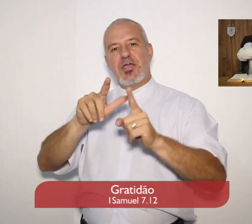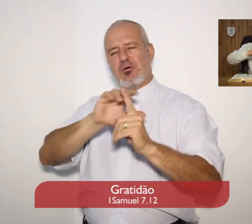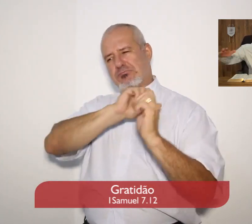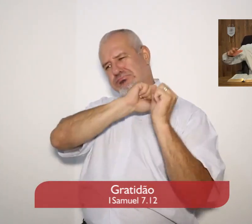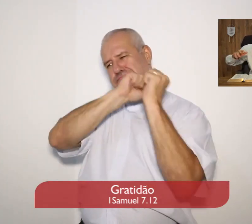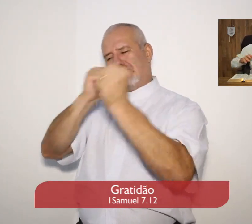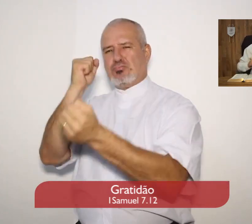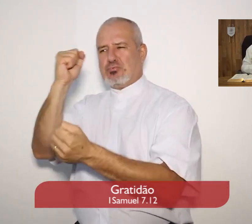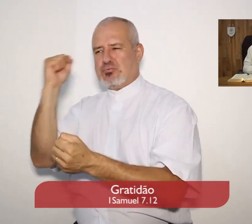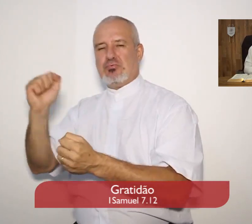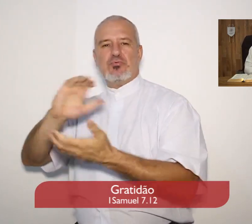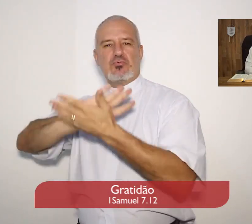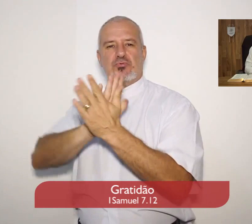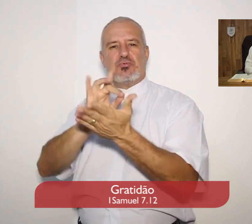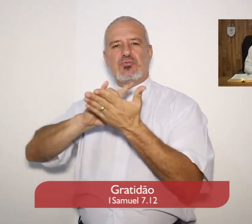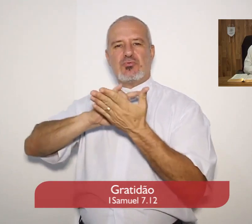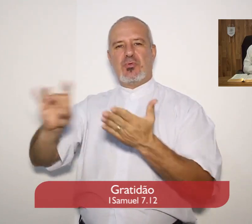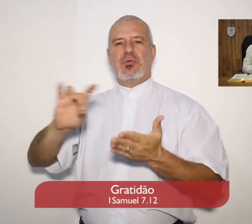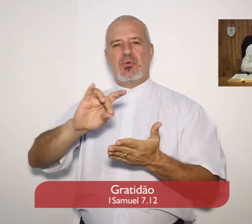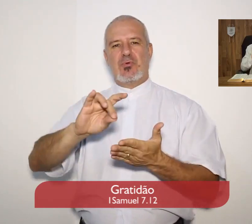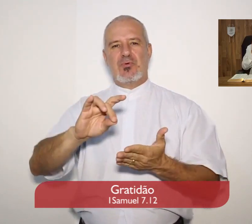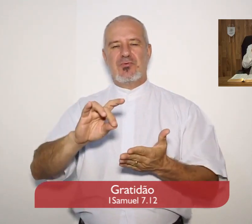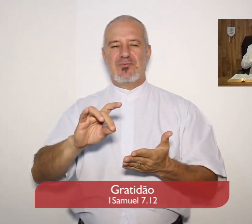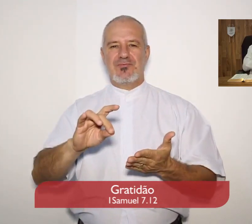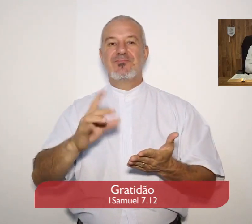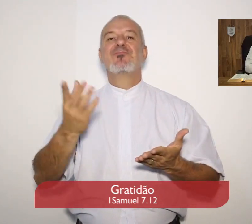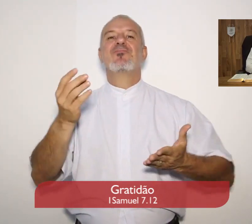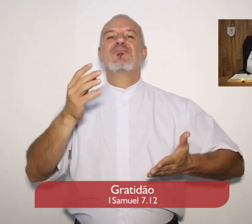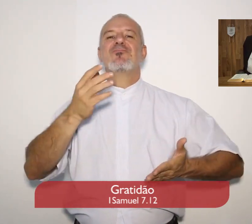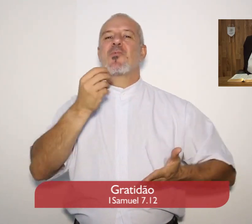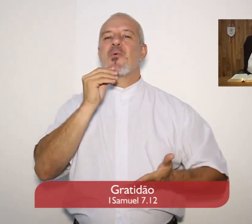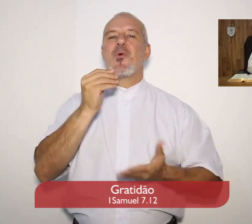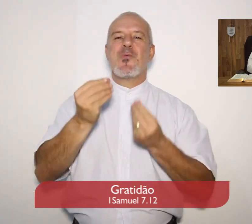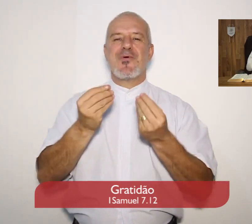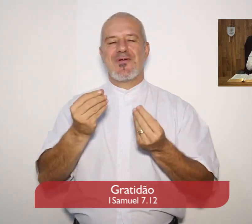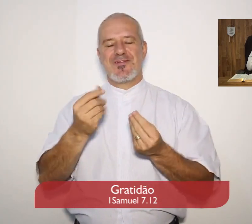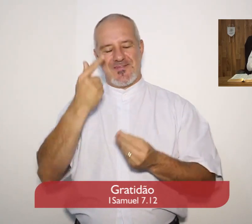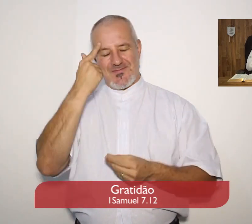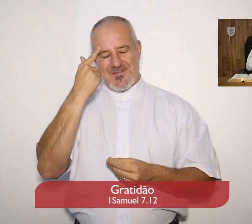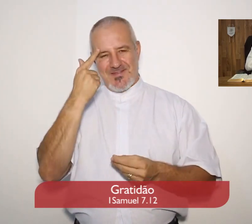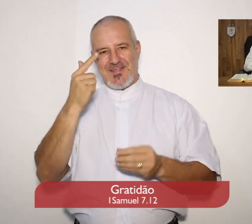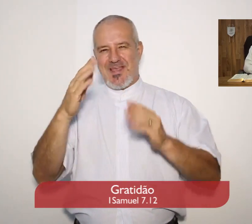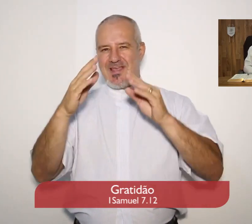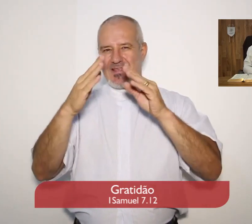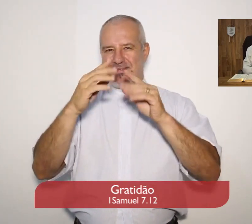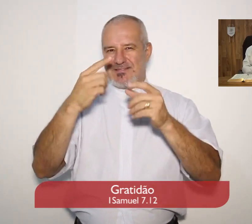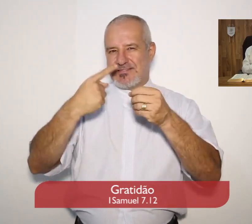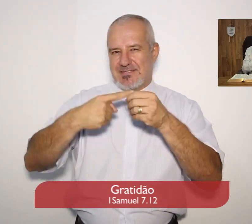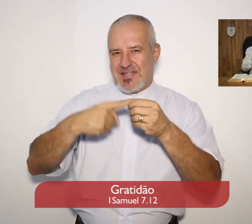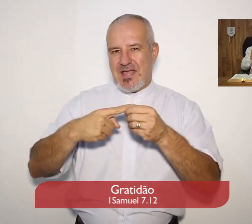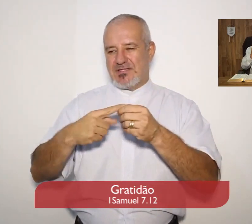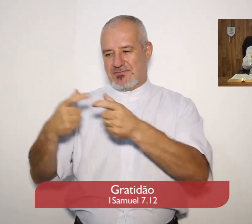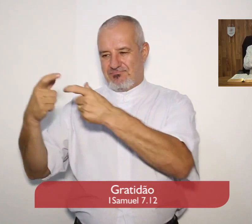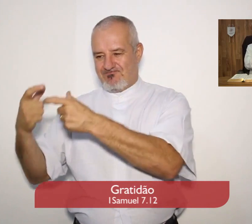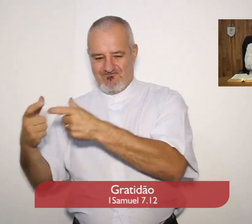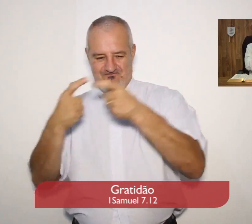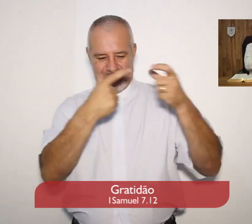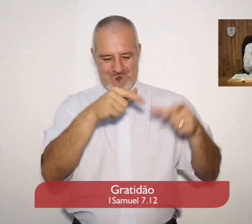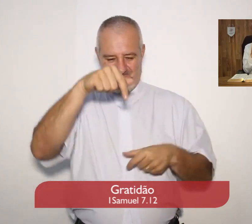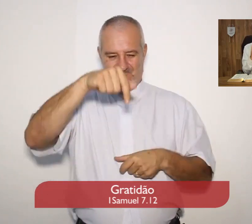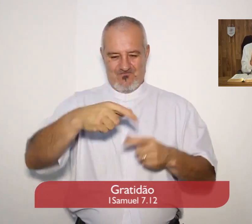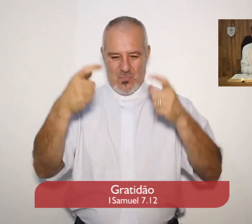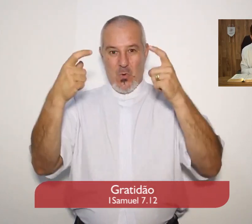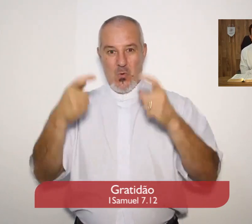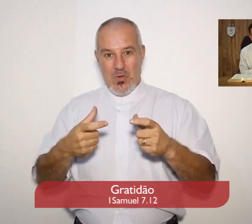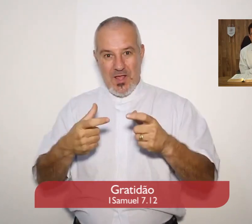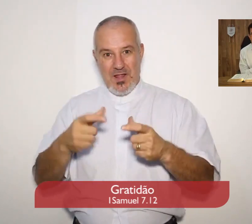e eliminar com seus inimigos. Entre as cidades de Mizpá e Sem foi estabelecido